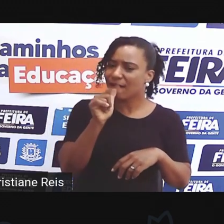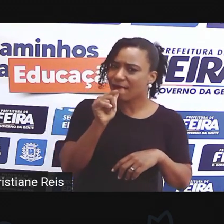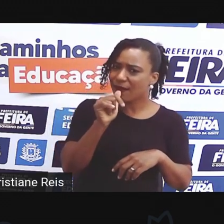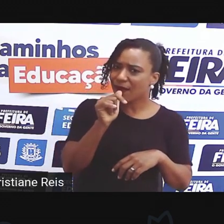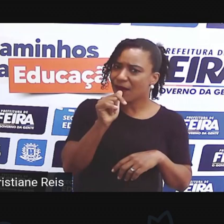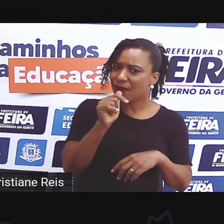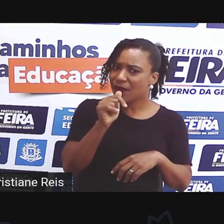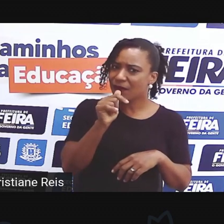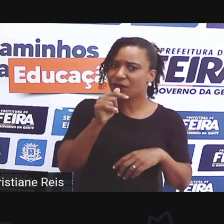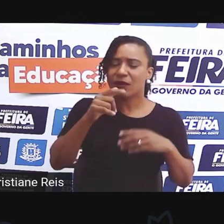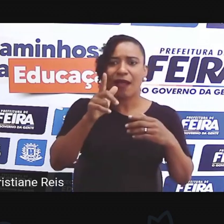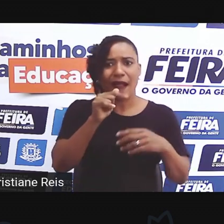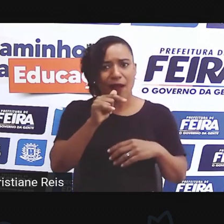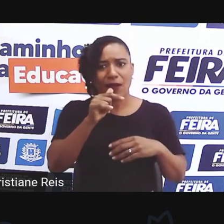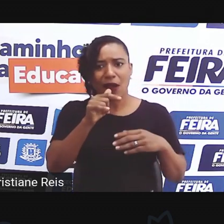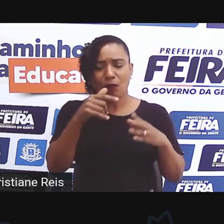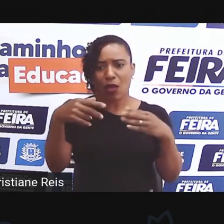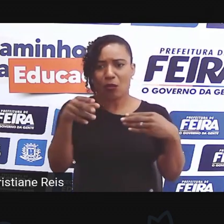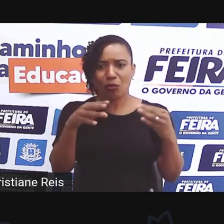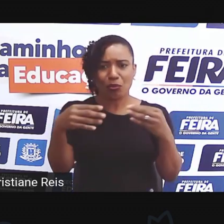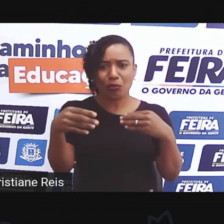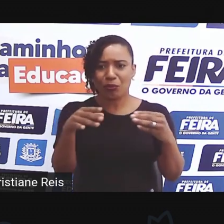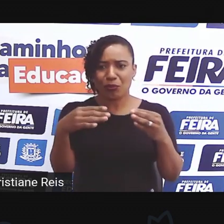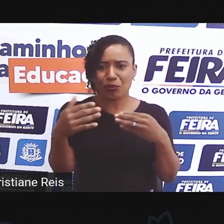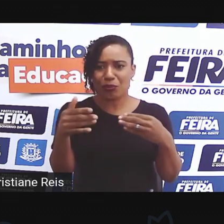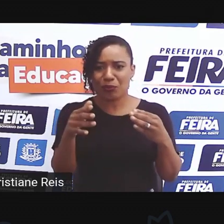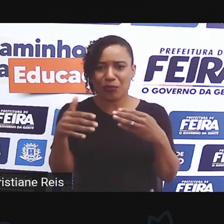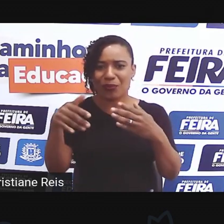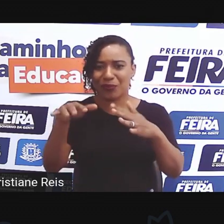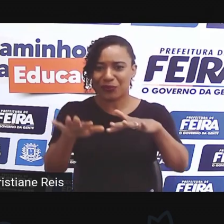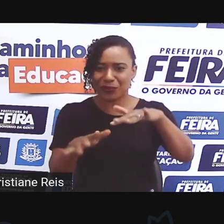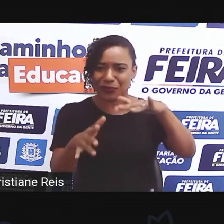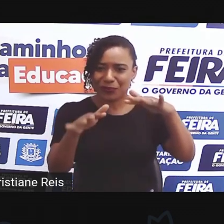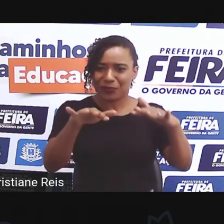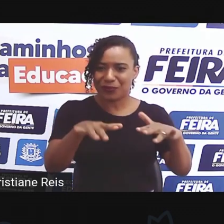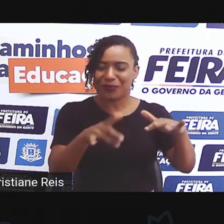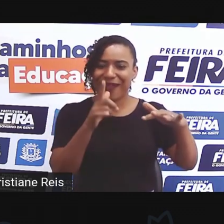água líquida do jeito que a gente está brincando aqui, ó?